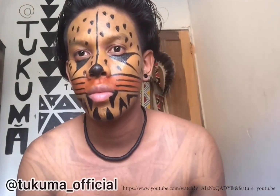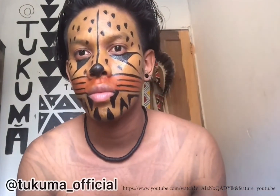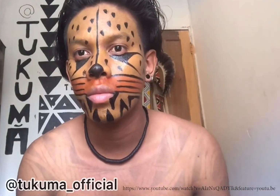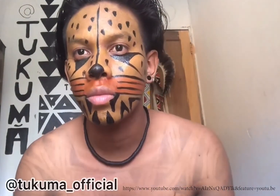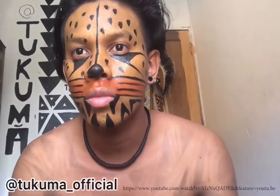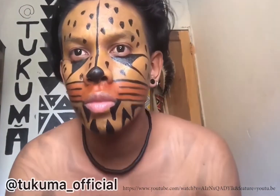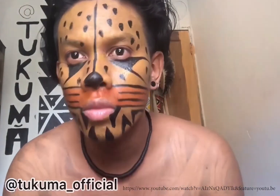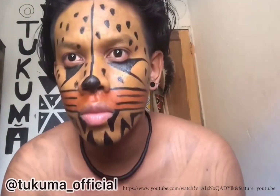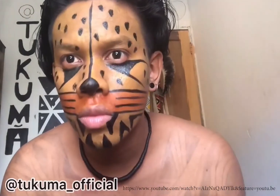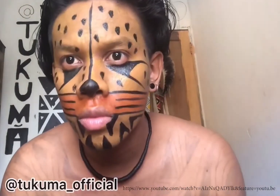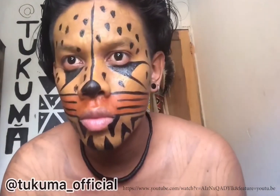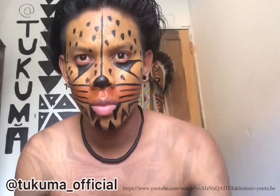Tô ligado.